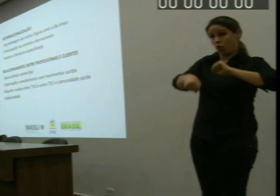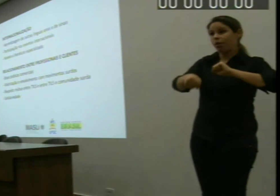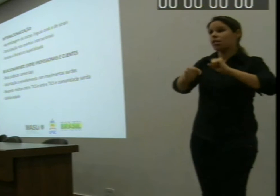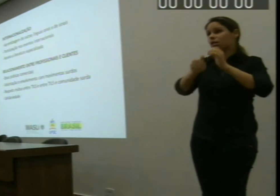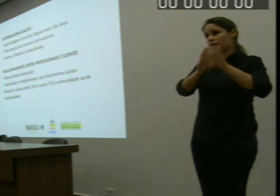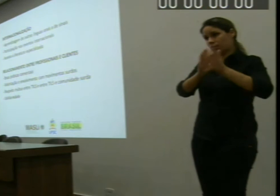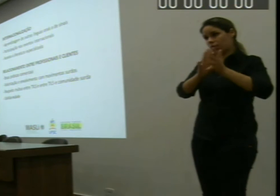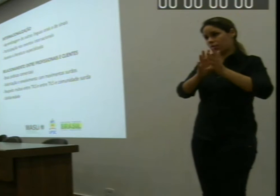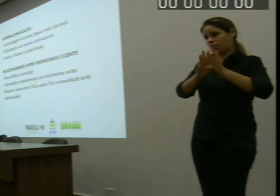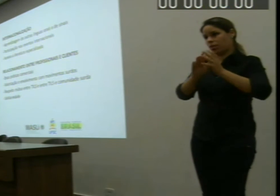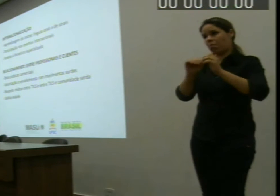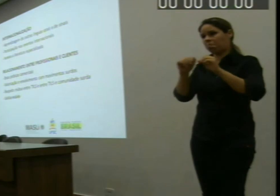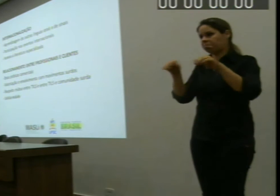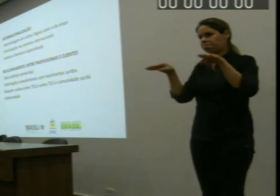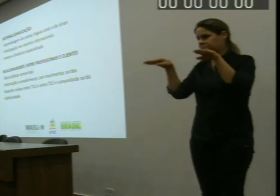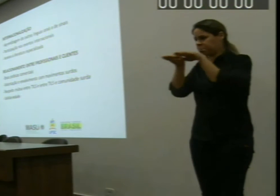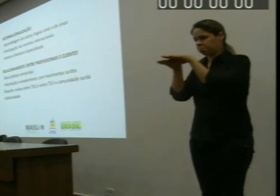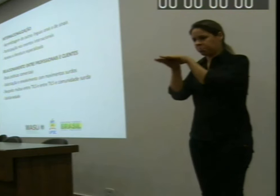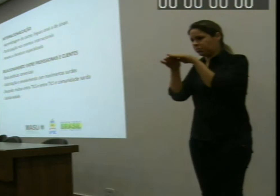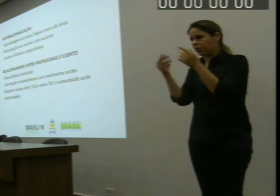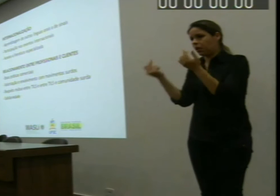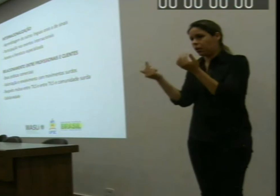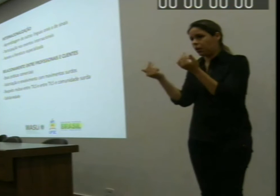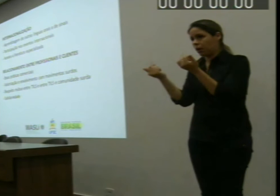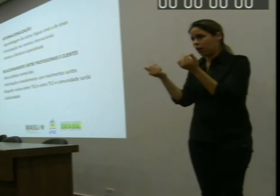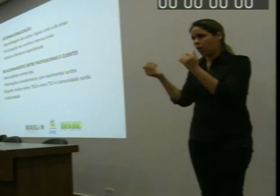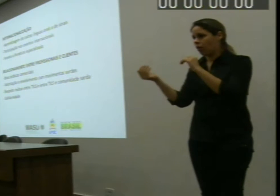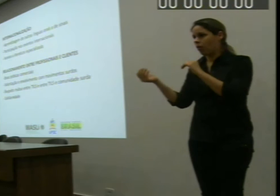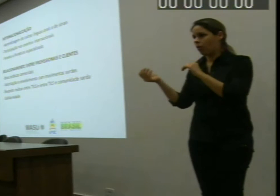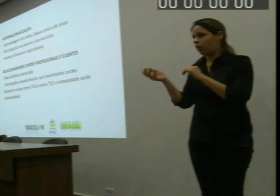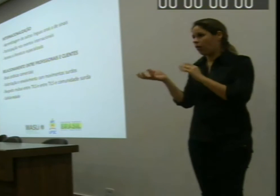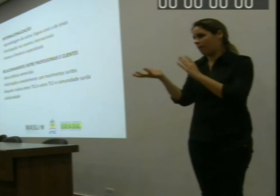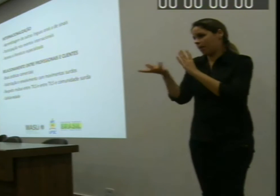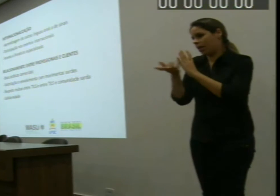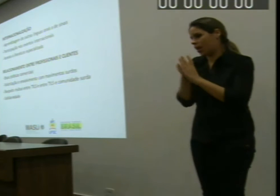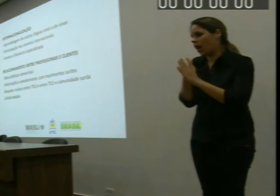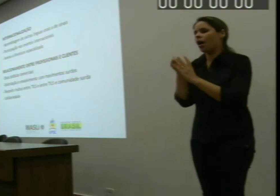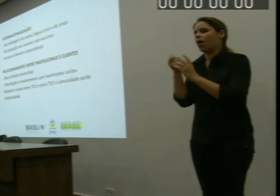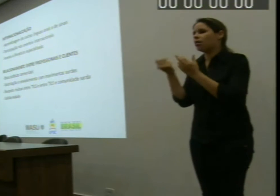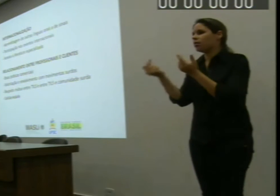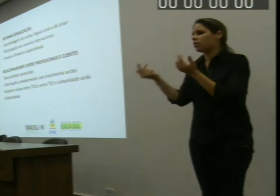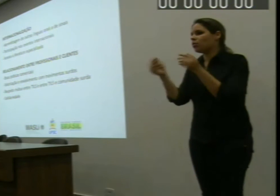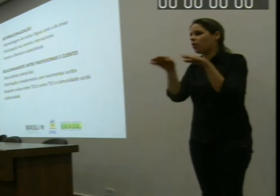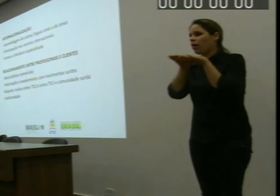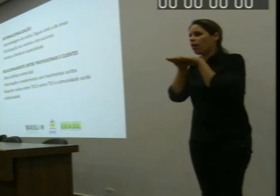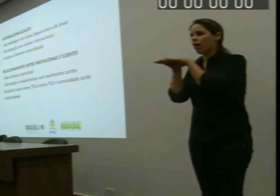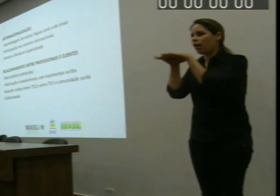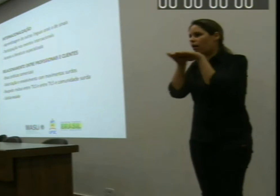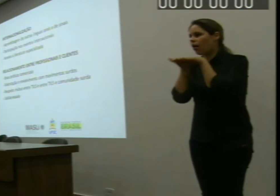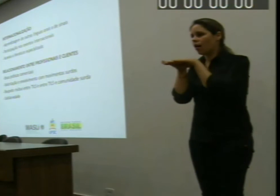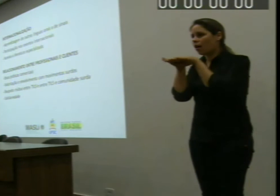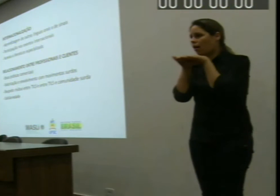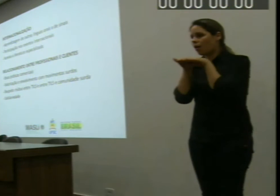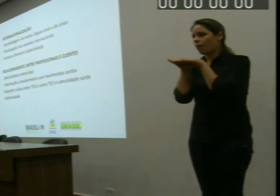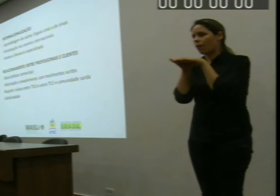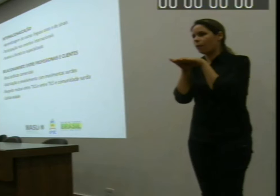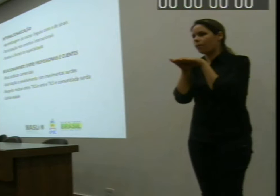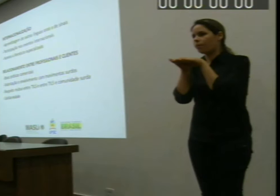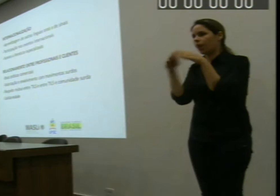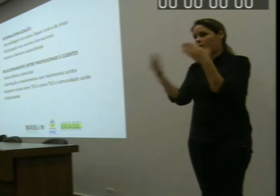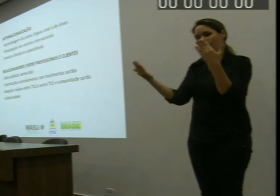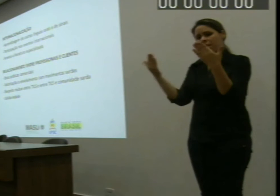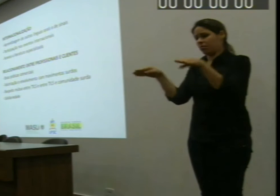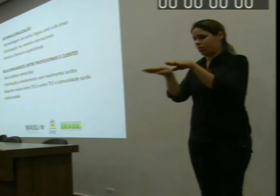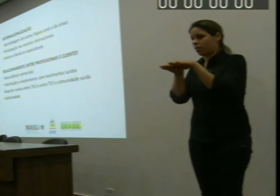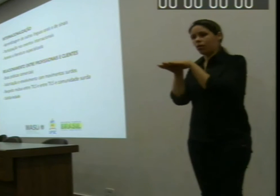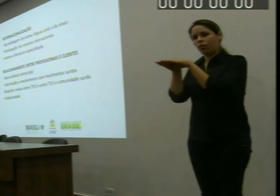deles e como se habilidades dele final no atendimento ao surdo fossem ser cumpridas igualmente por ambos né e